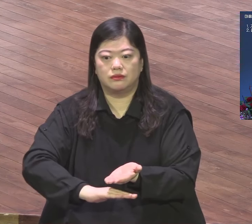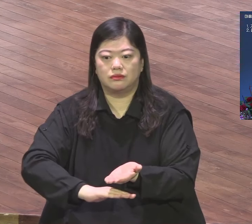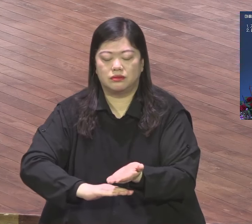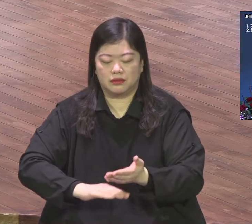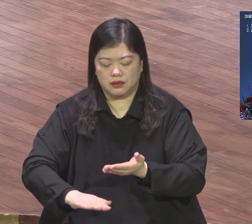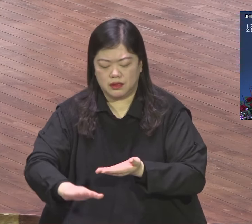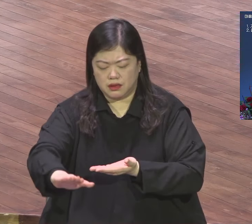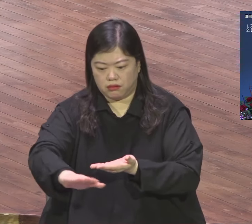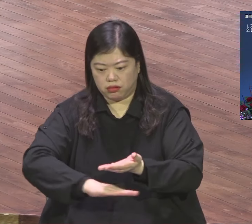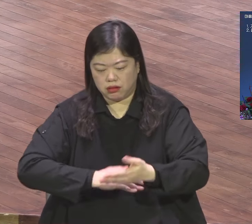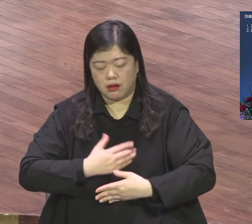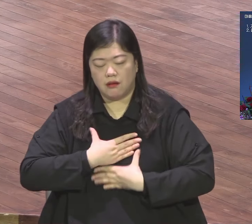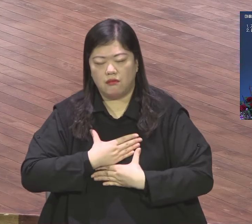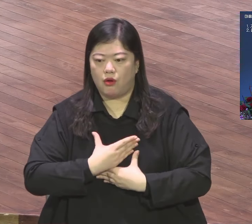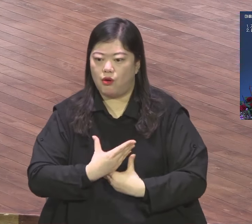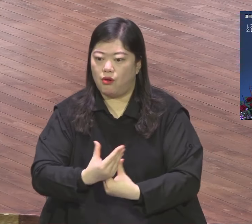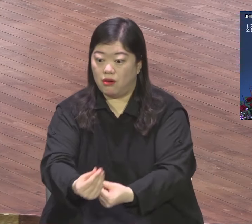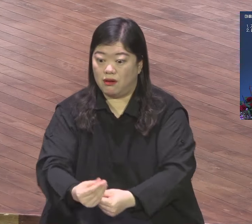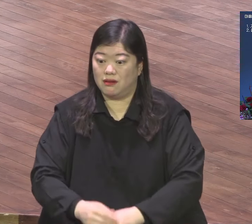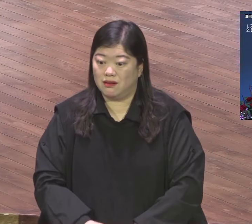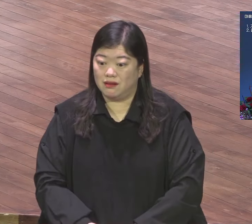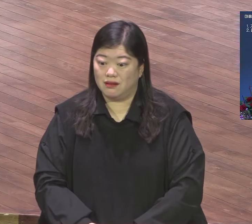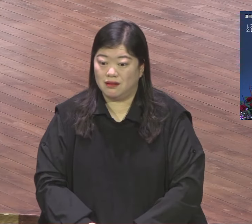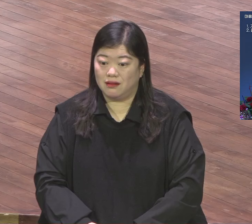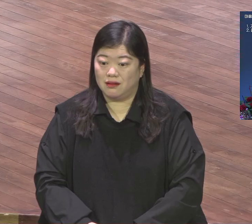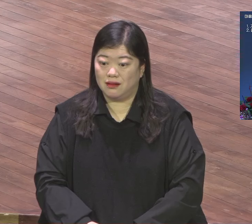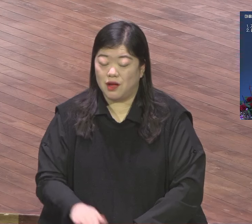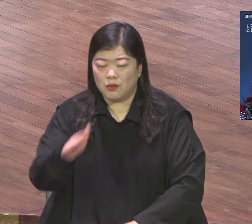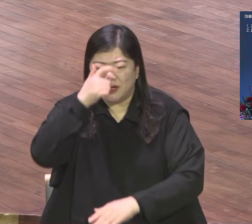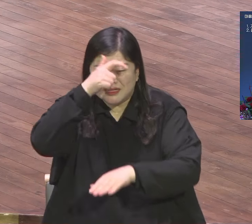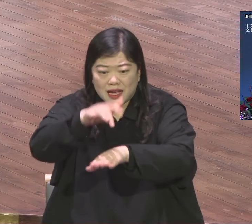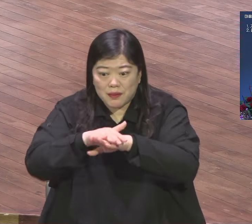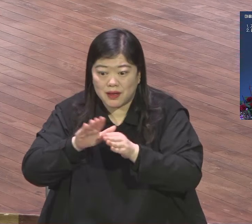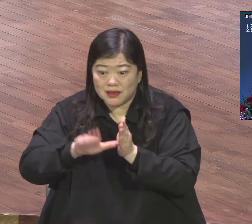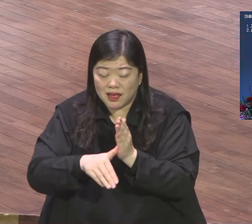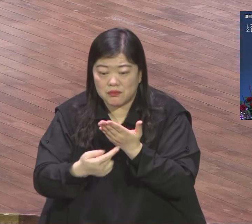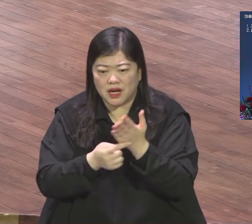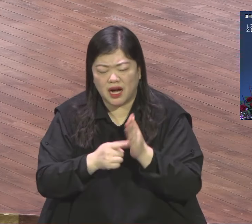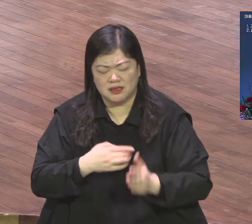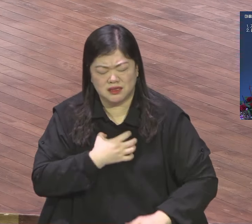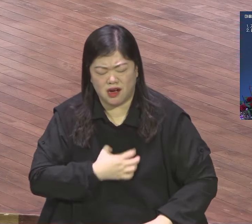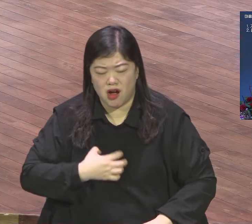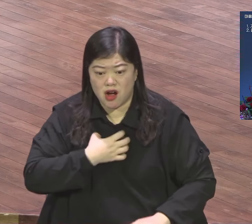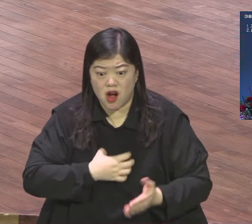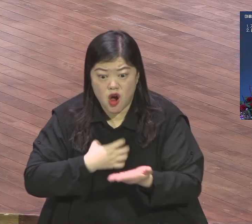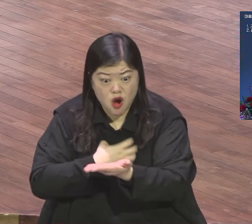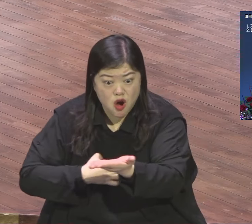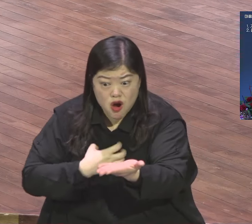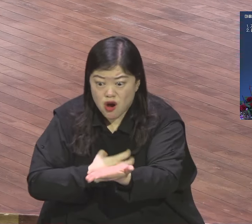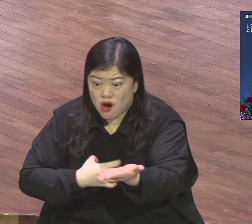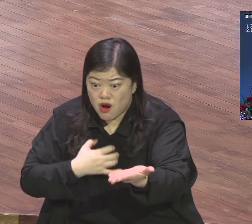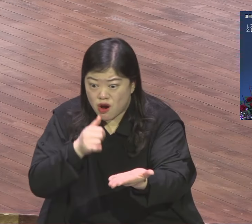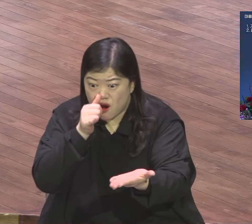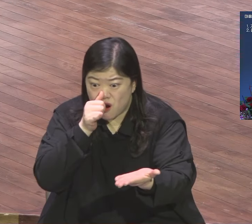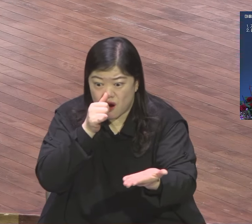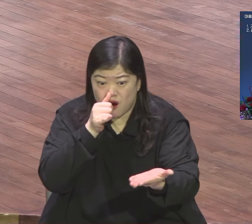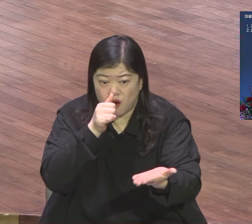평안이 참했어요. 이게 예배인 줄 믿으시 바랍니다. 주님과 함께한 사람은 편안합니다. 여기서